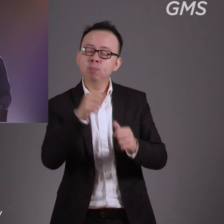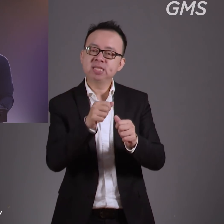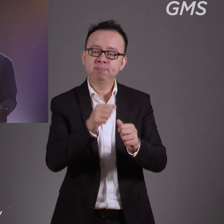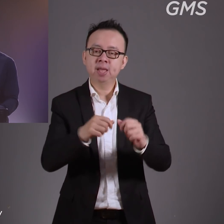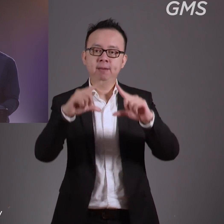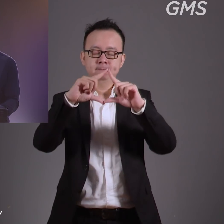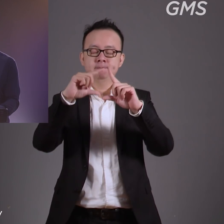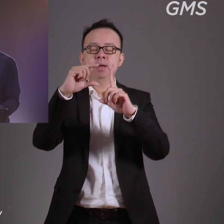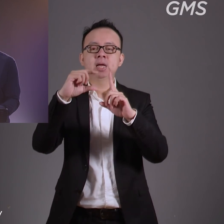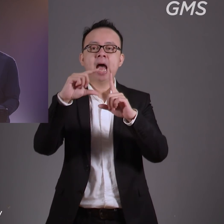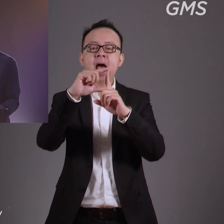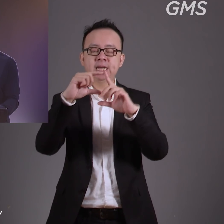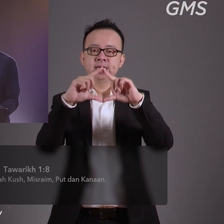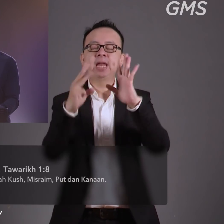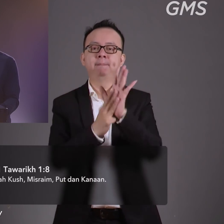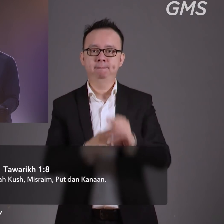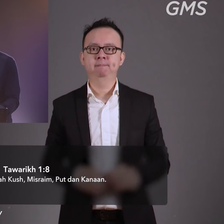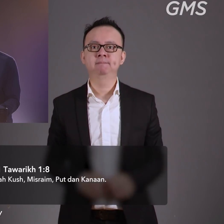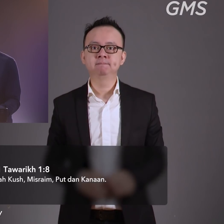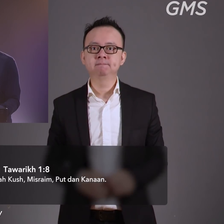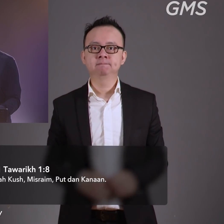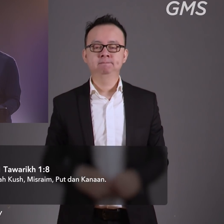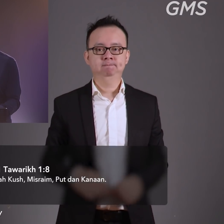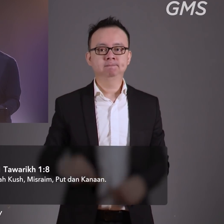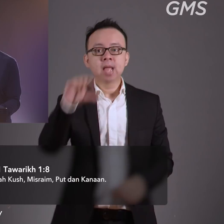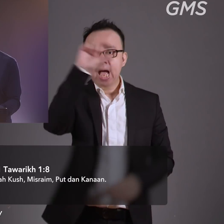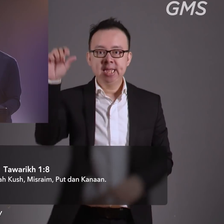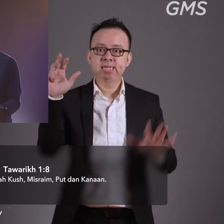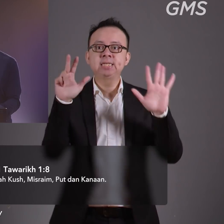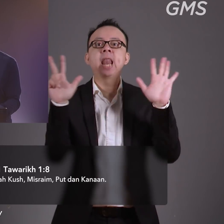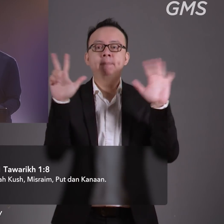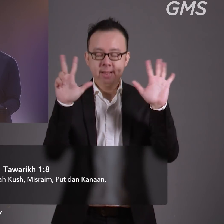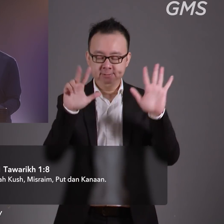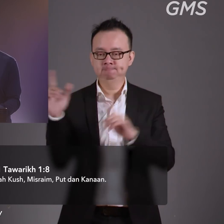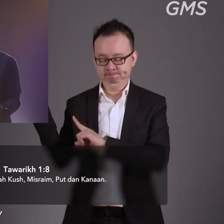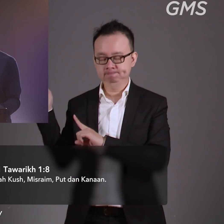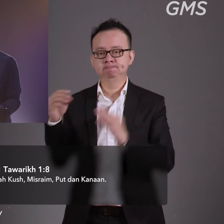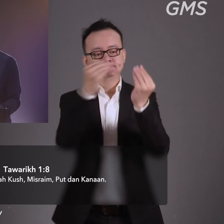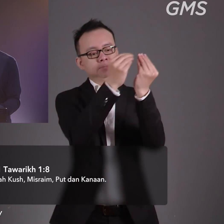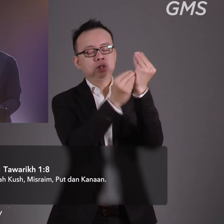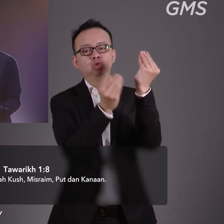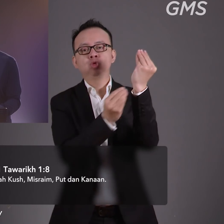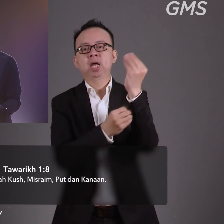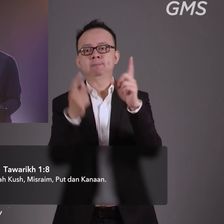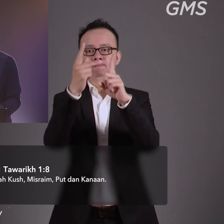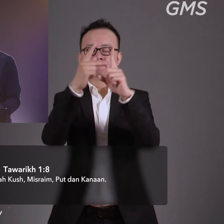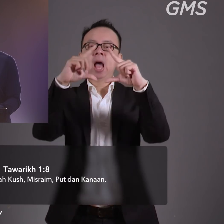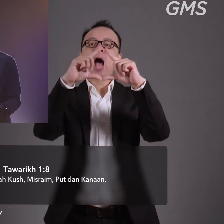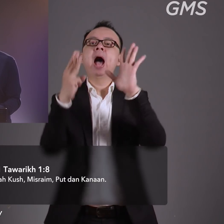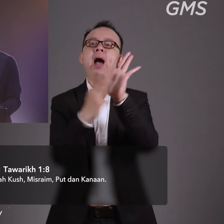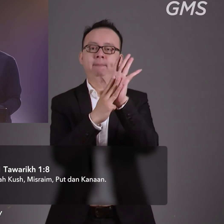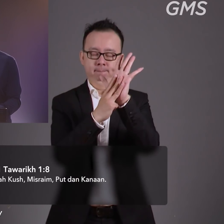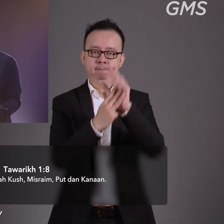keturunan Eropa. Ayat 8, keturunan Ham, are you ready? Inilah anak Nuh yang